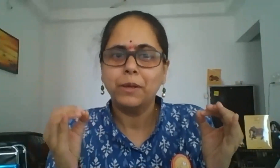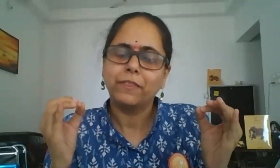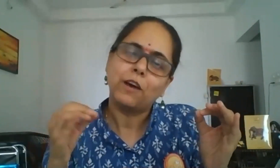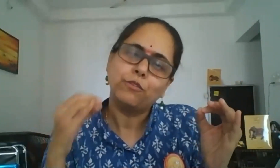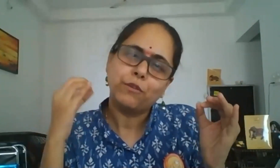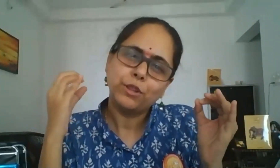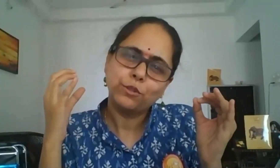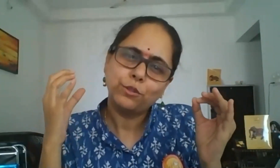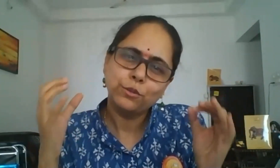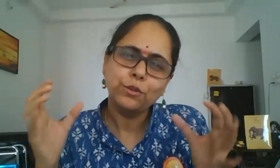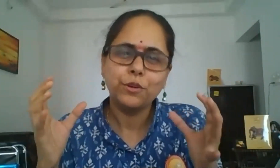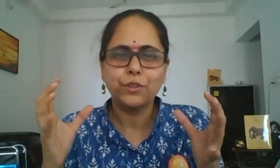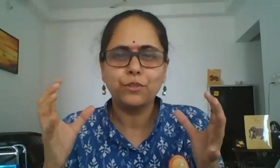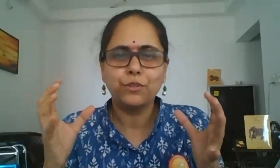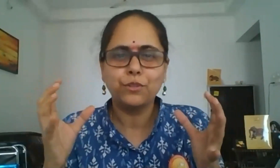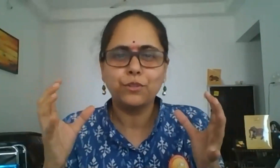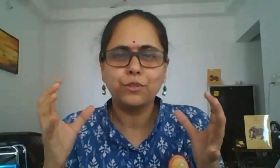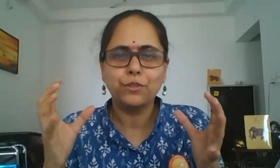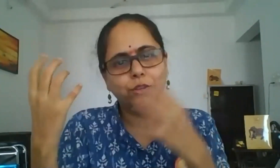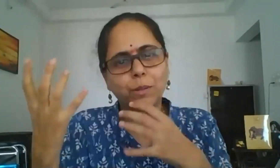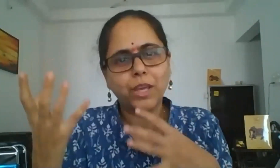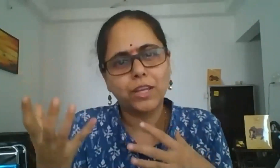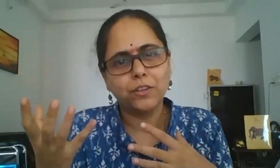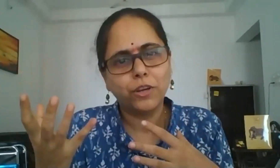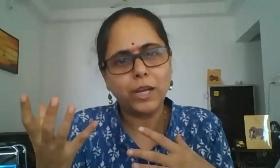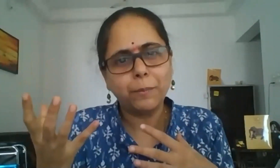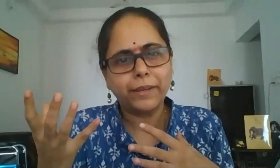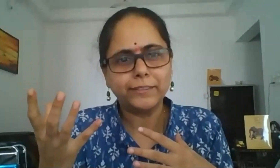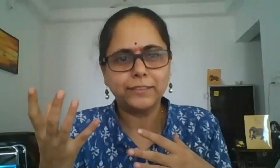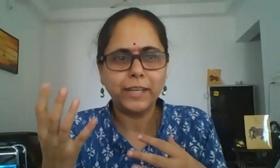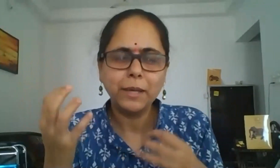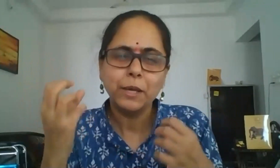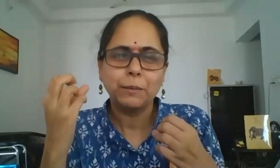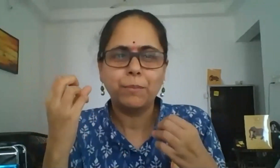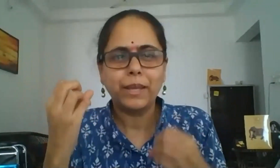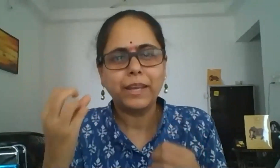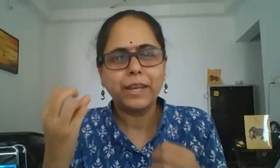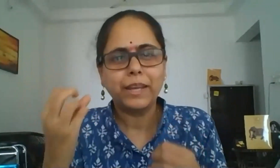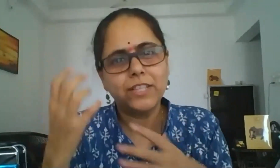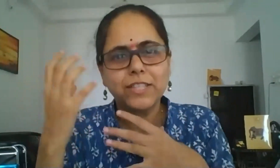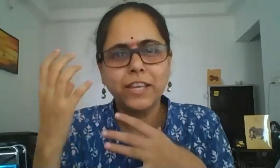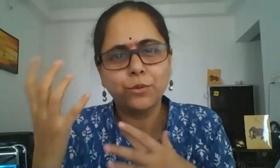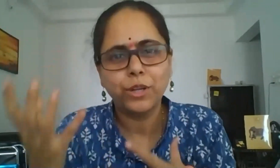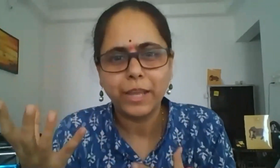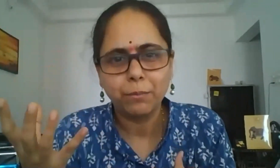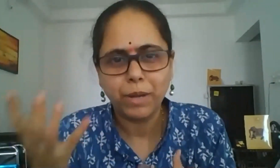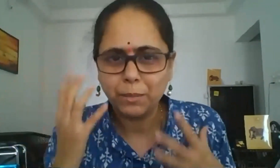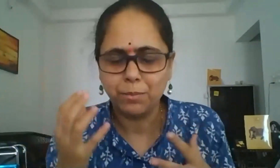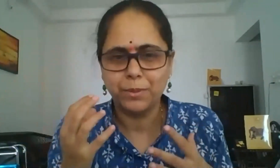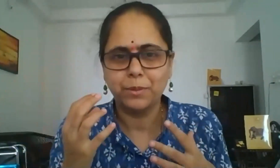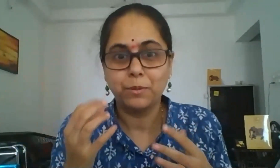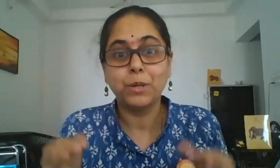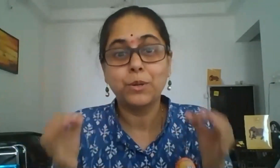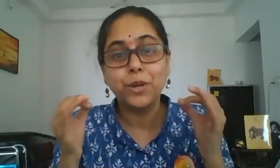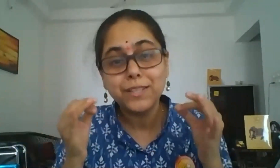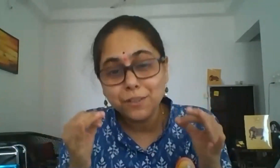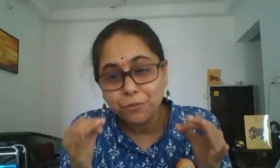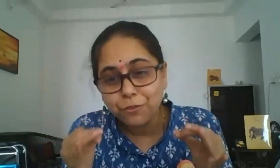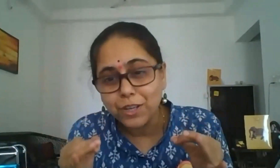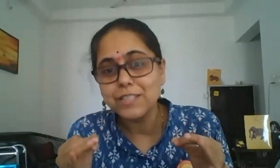ನಾವು ಯಾವತ್ತೂ ನೋಡಿದ್ ಯಾರಾದ್ರೂ ನಮ್ಗೆ ಏನಾದ್ರೂ ಹೇಳ್ಬೇಕಂದ್ರೆ ಬರೇ they will say you take bribe. But today is the first